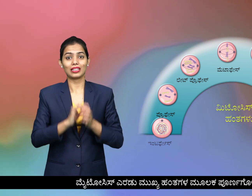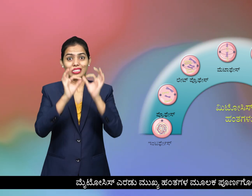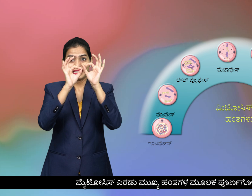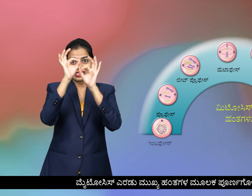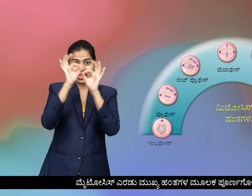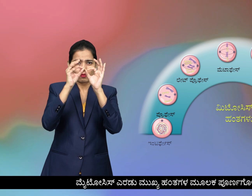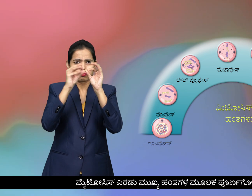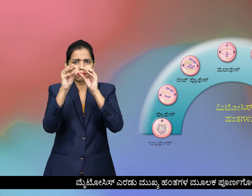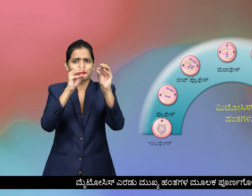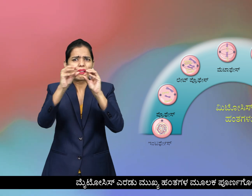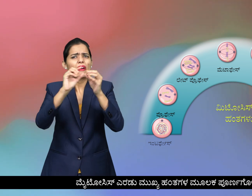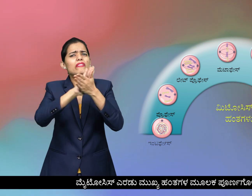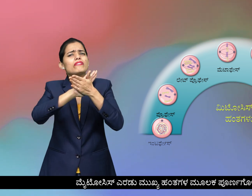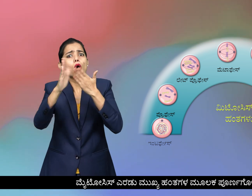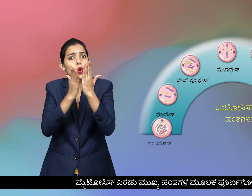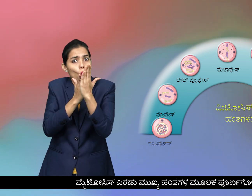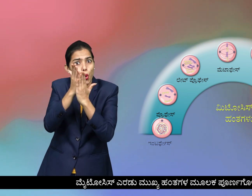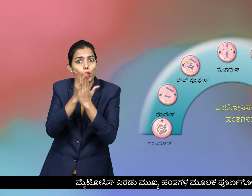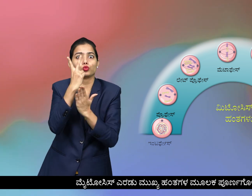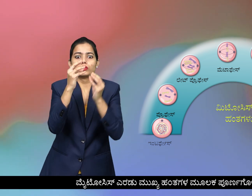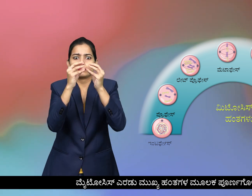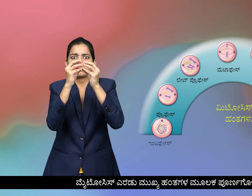ಮೈಟೋಸಿಸ್ 2 ಮುಖ್ಯ ಹಂತಗಳ ಮೂಲಕ ಪೂರ್ಣಗೊಳ್ಳುತ್ತದೆ.